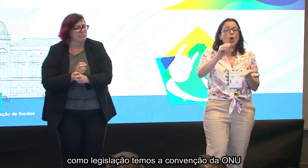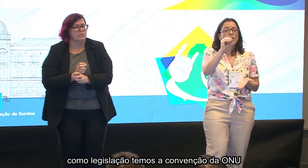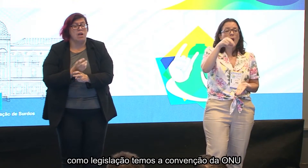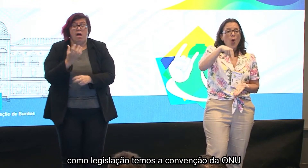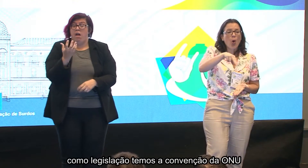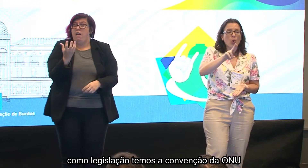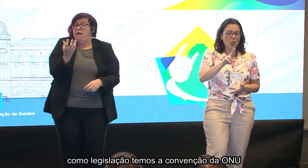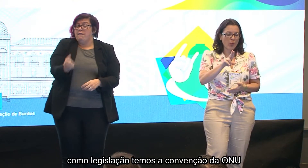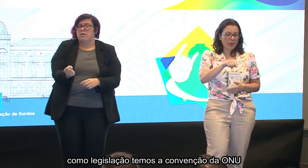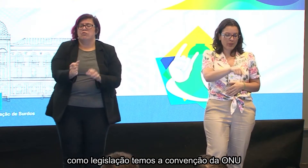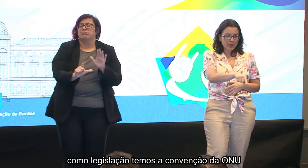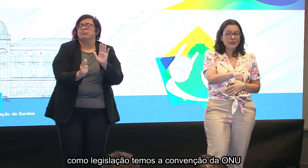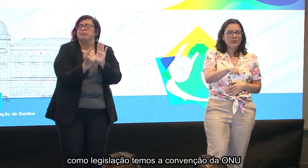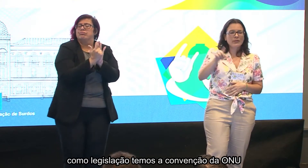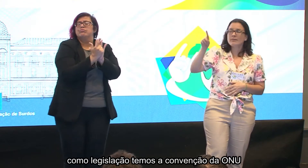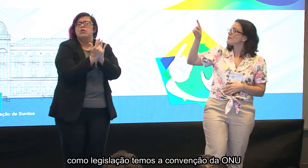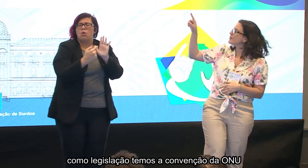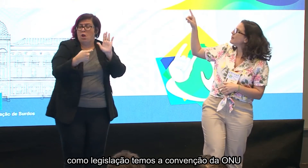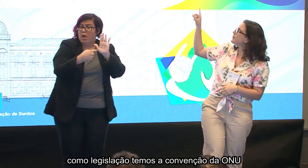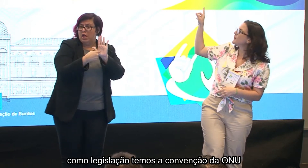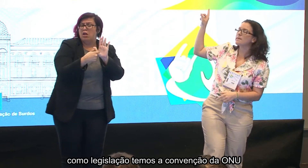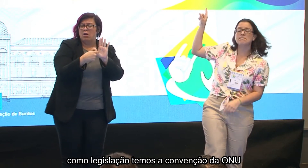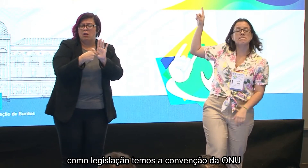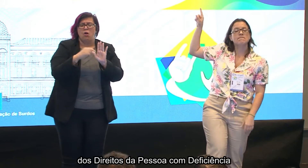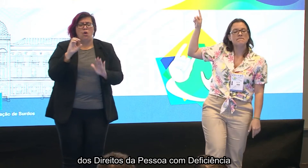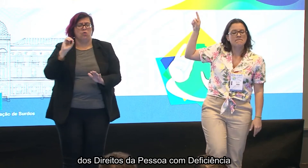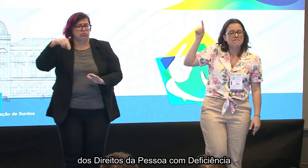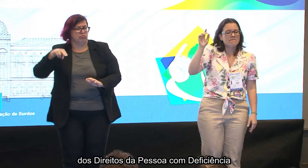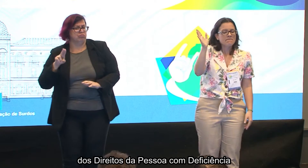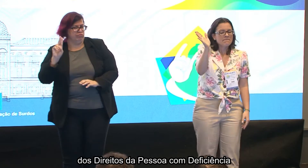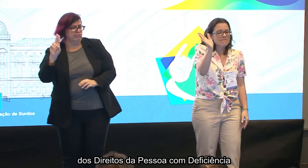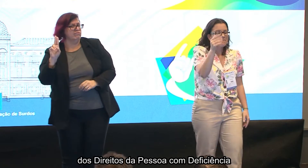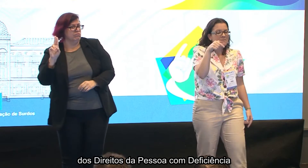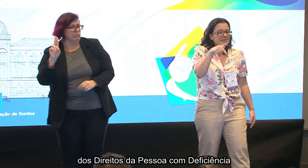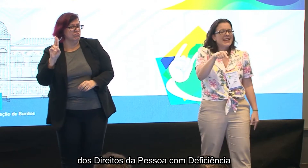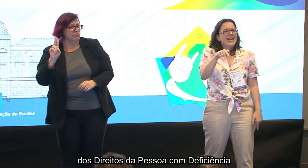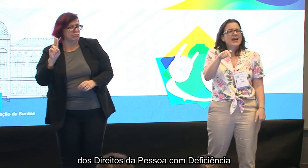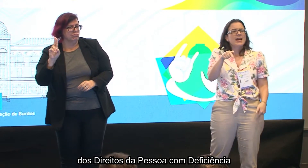E como legislação temos a Convenção da ONU, dos Direitos da Pessoa com Deficiência,